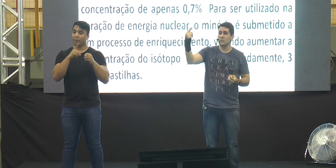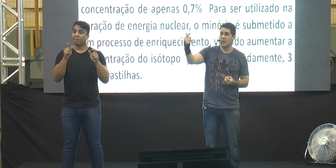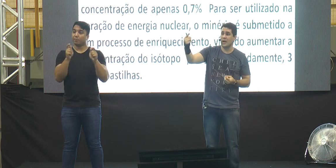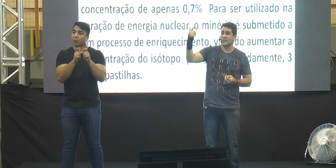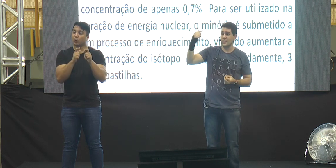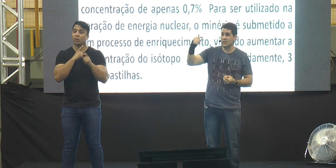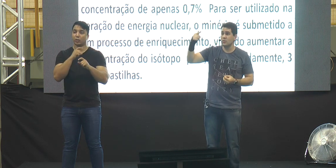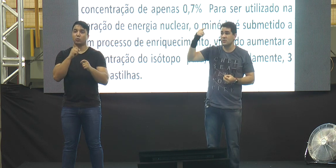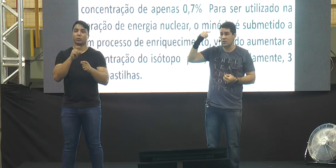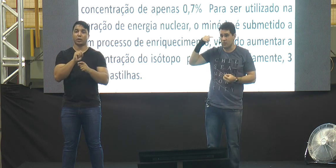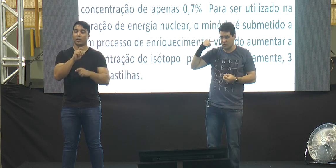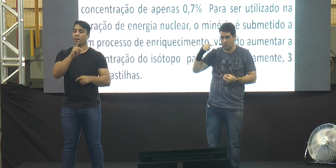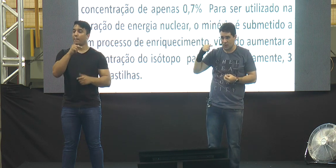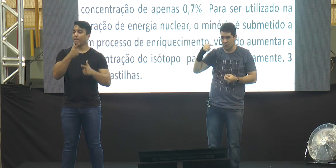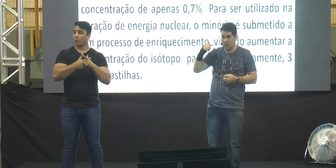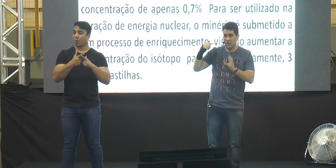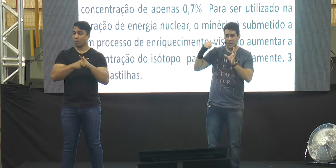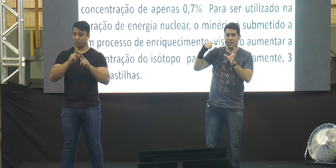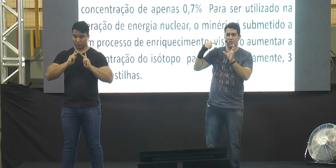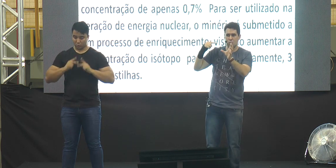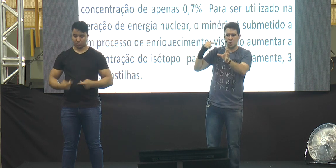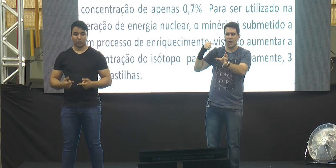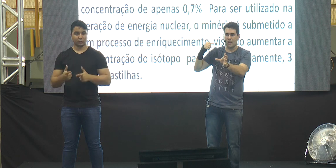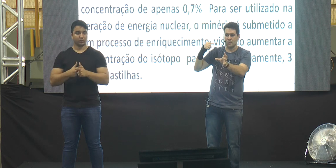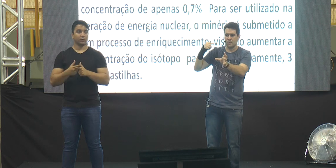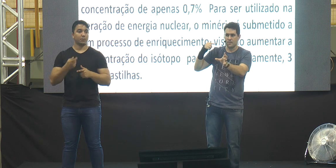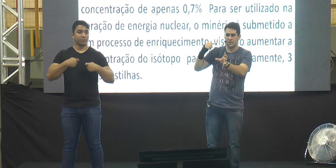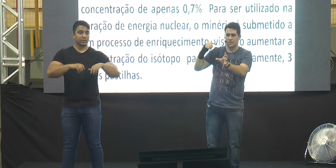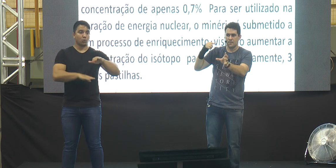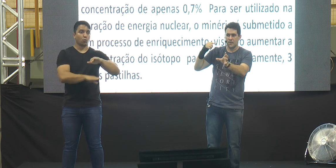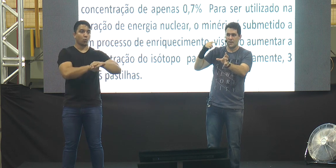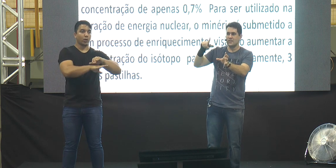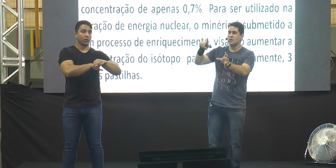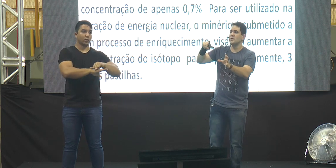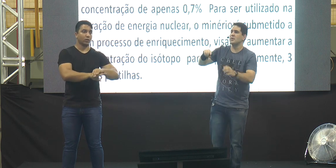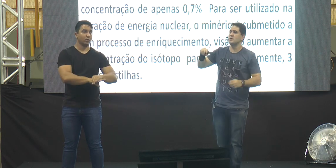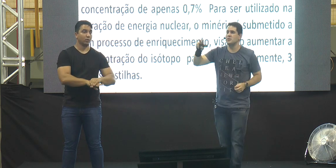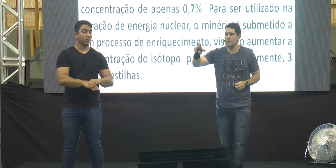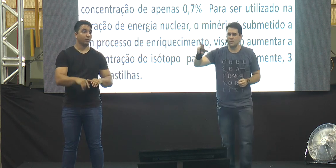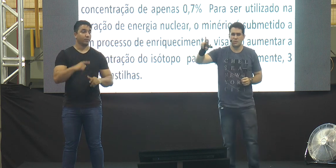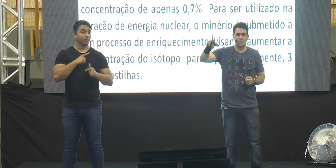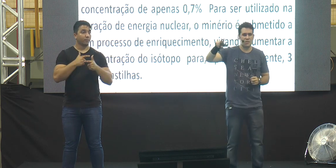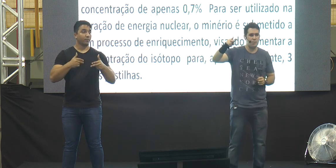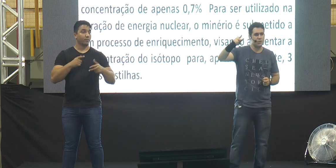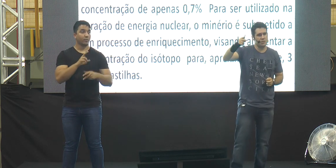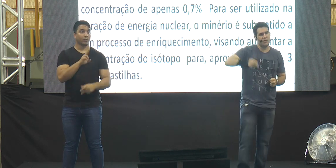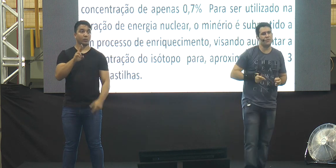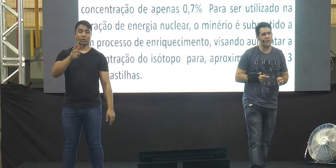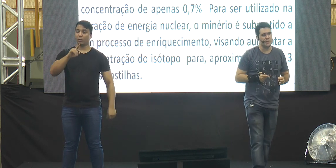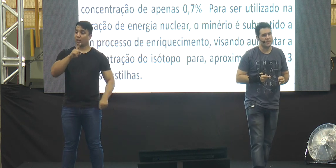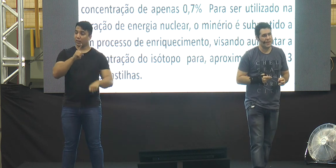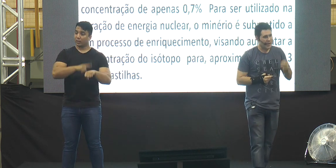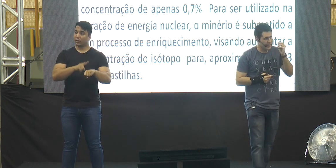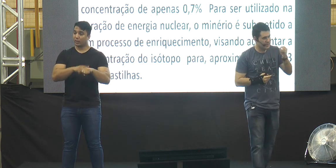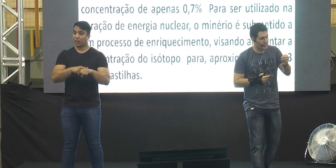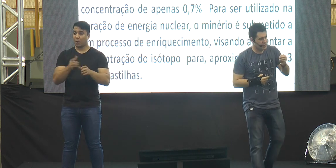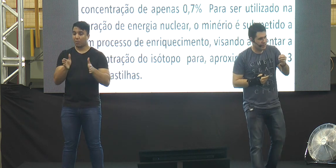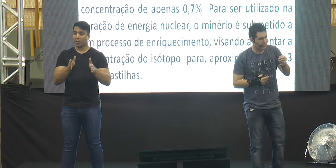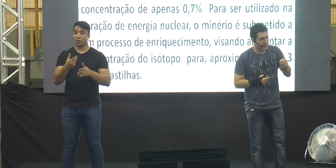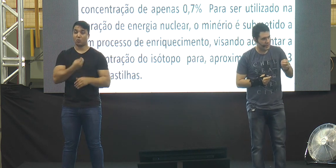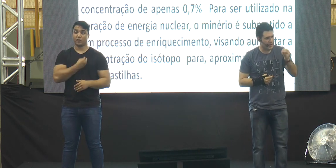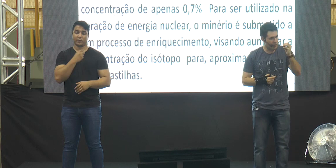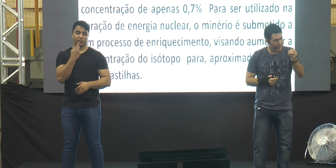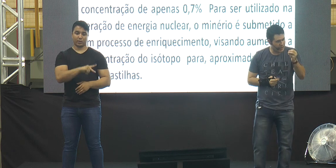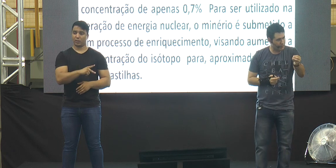podem conter radiação nociva ao ser humano e ele tem que ser estocado. E existe um negocinho chamado de tempo de meia-vida. Esse tempo